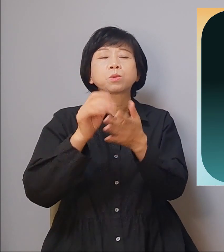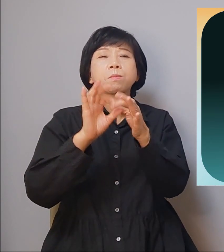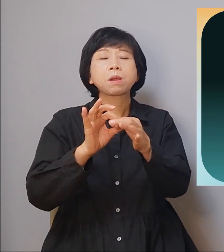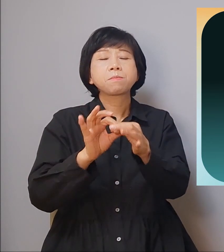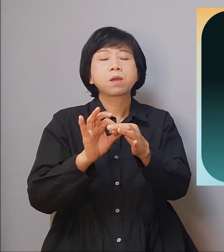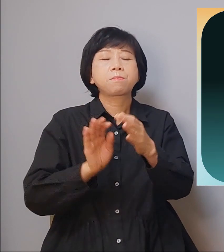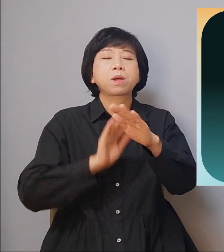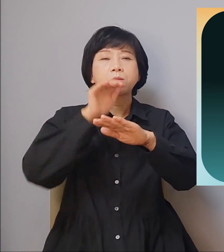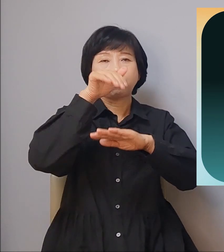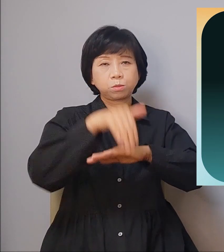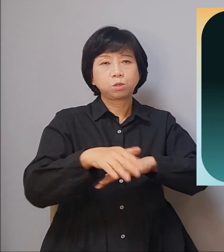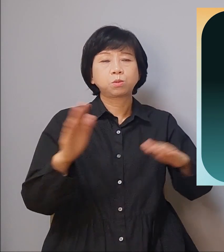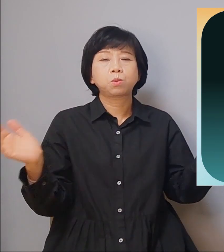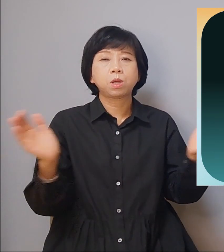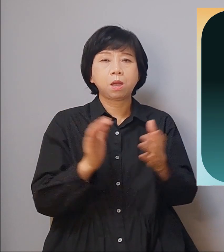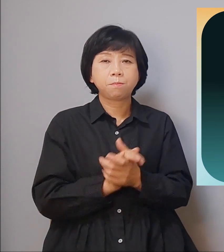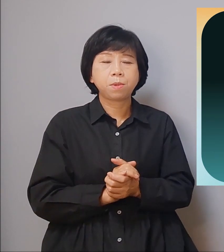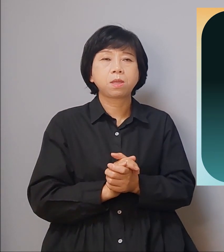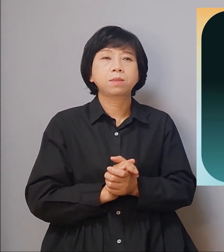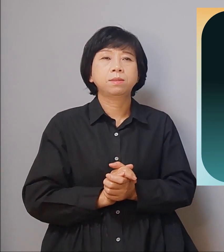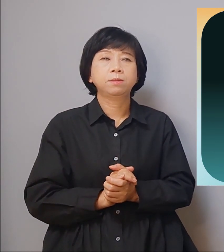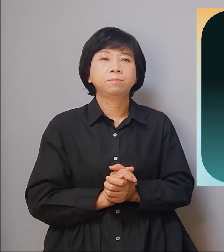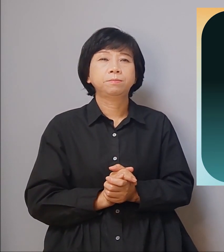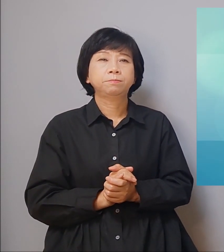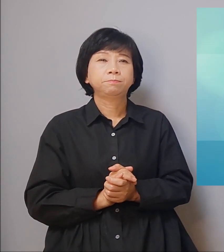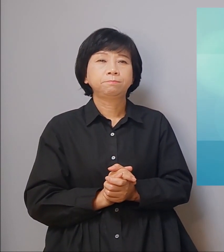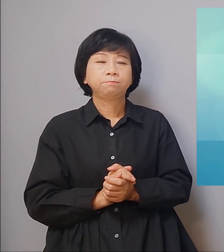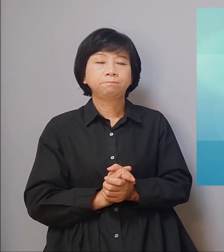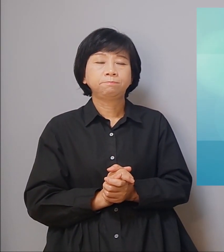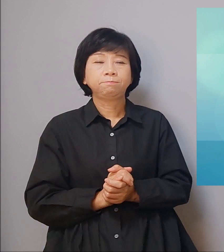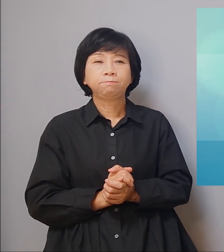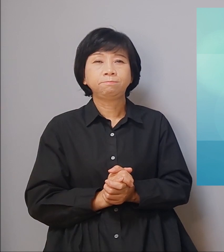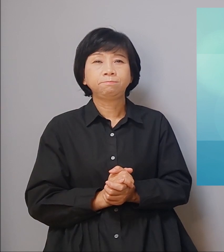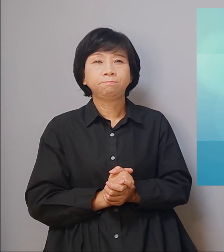말미암아 넘치는도다. 아멘.